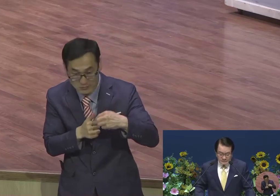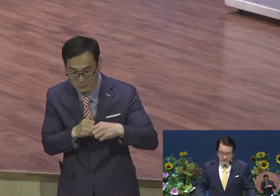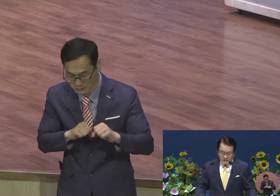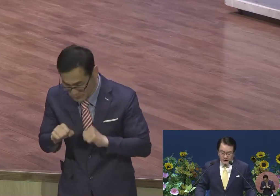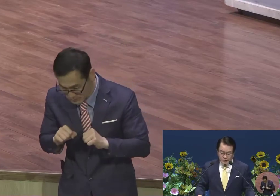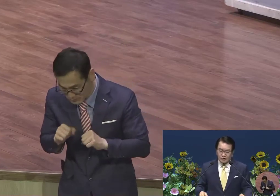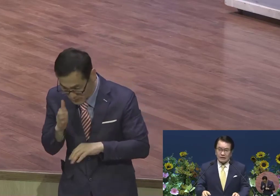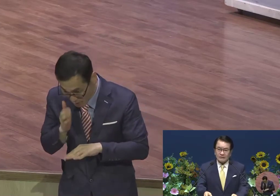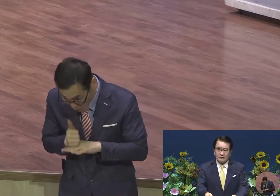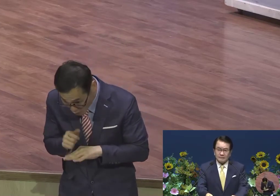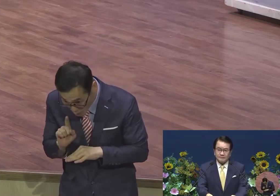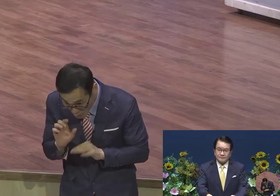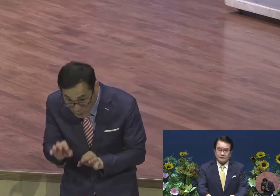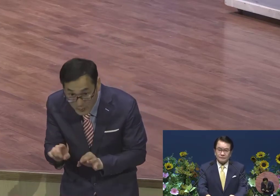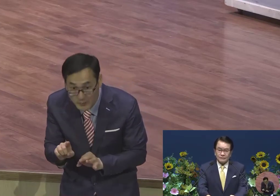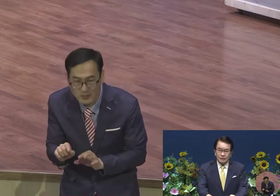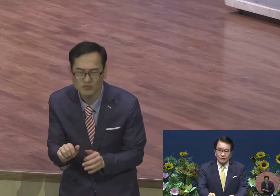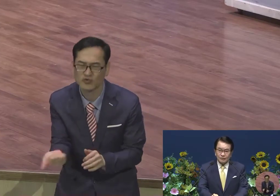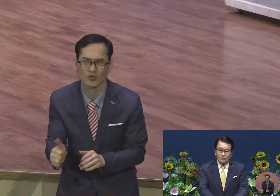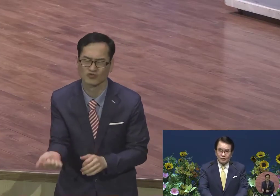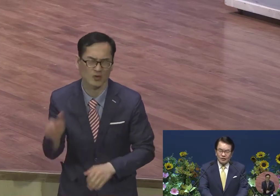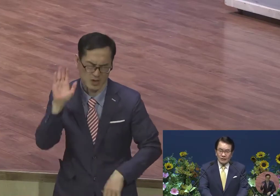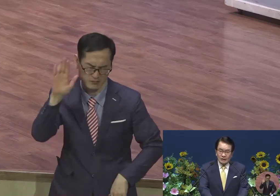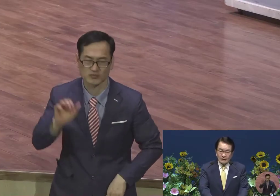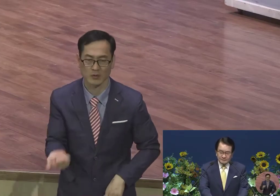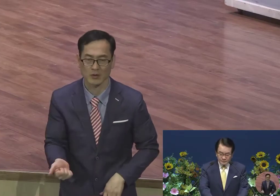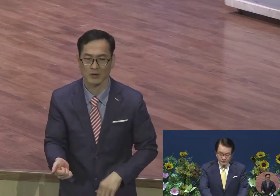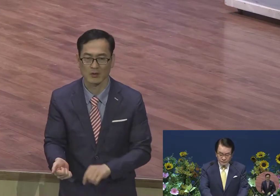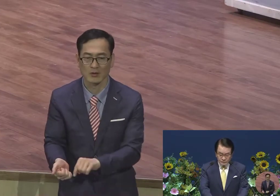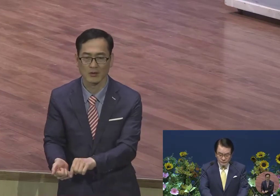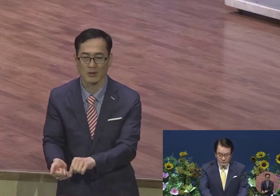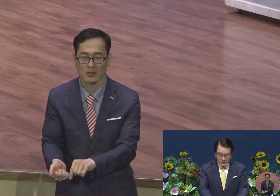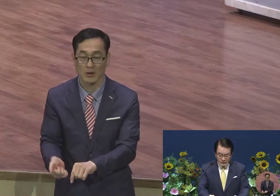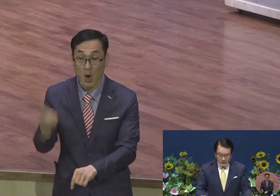어제 뉴스 났죠 어제 뉴스 보니까